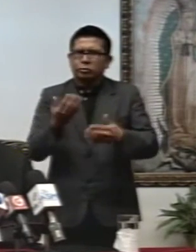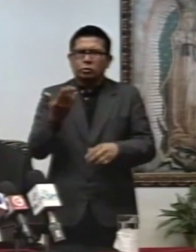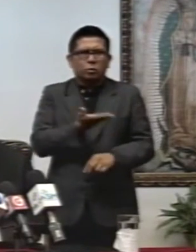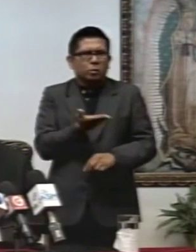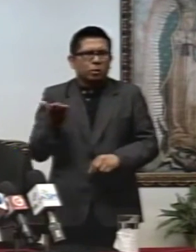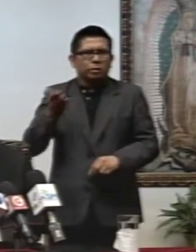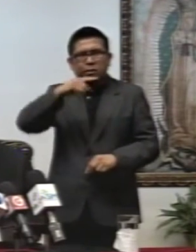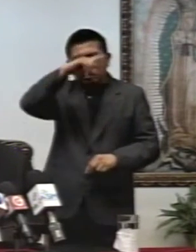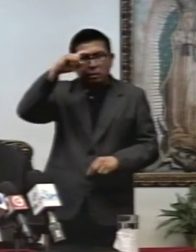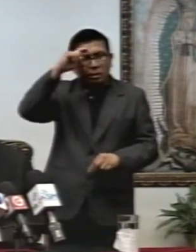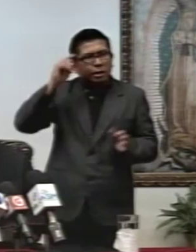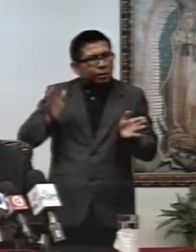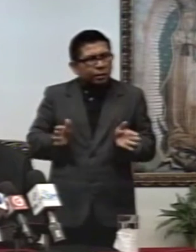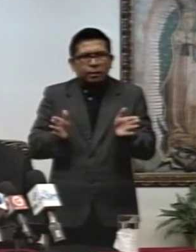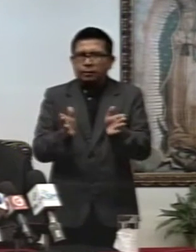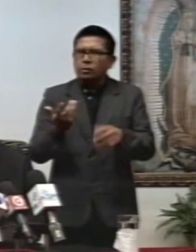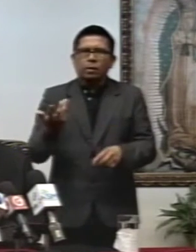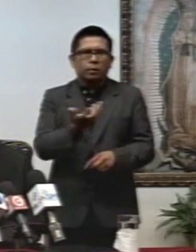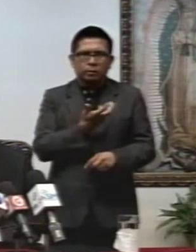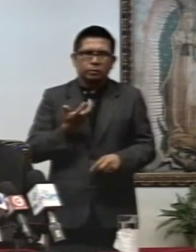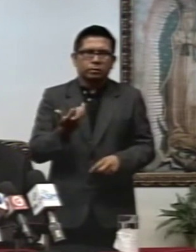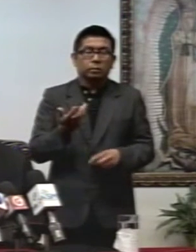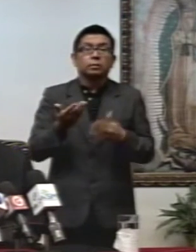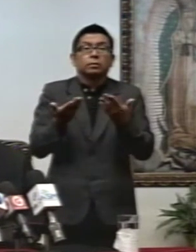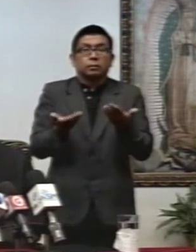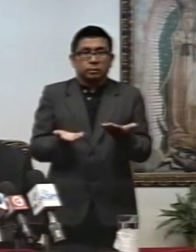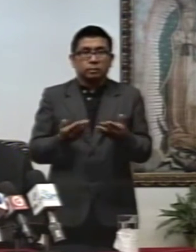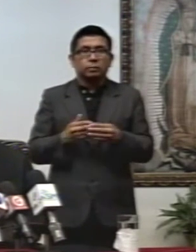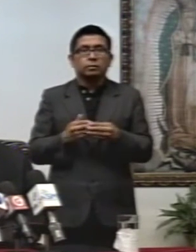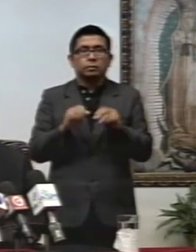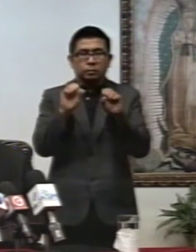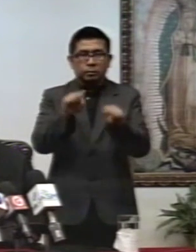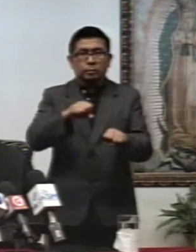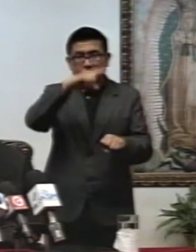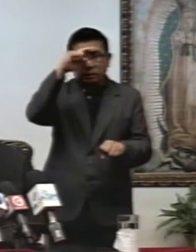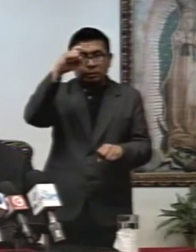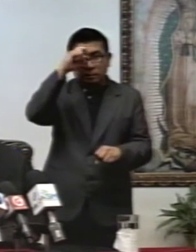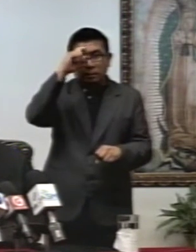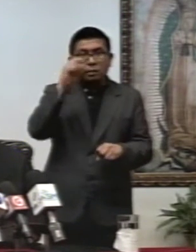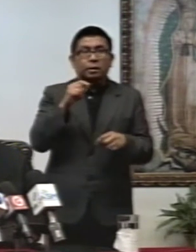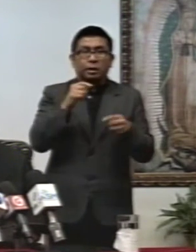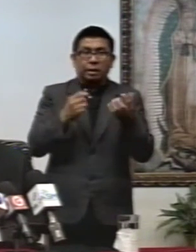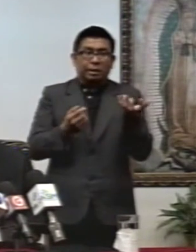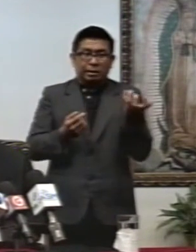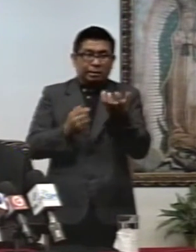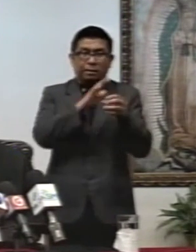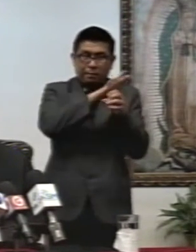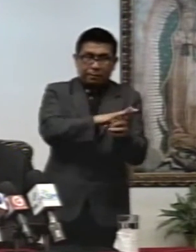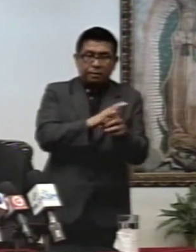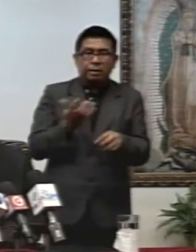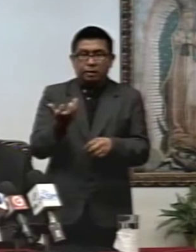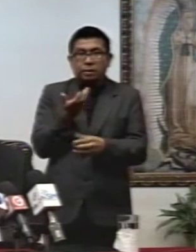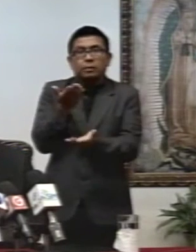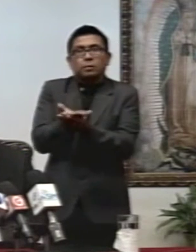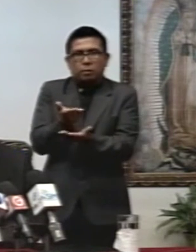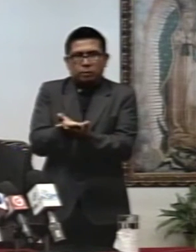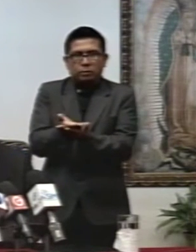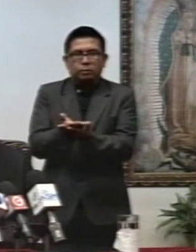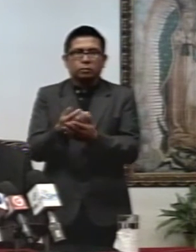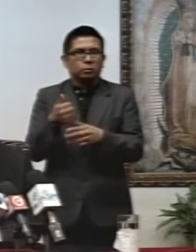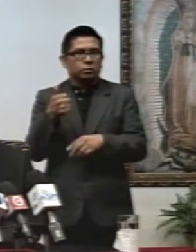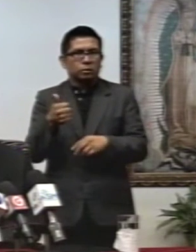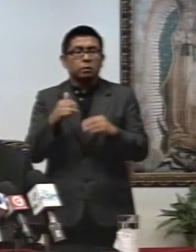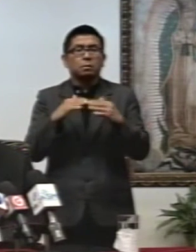el esfuerzo que sea necesario para que se trabaje en esta doble dirección. Y quiero insistir en este